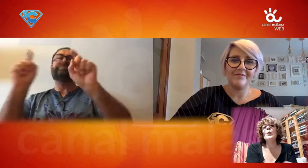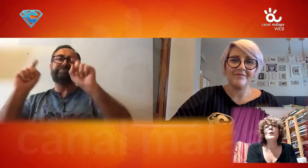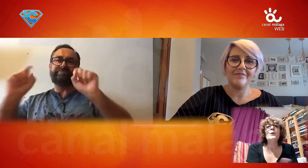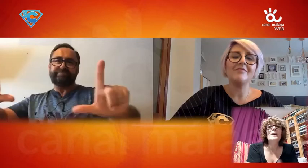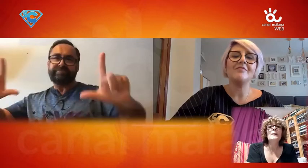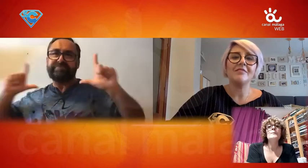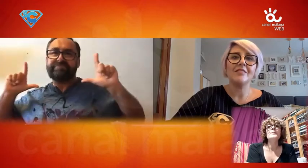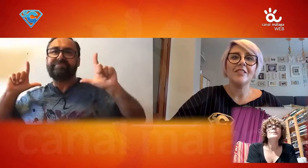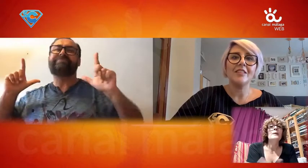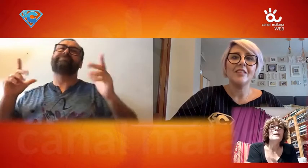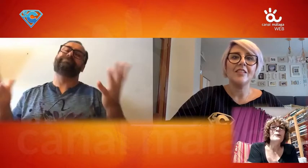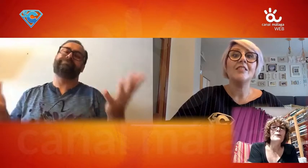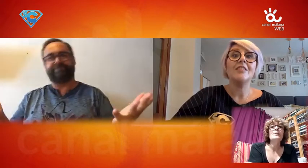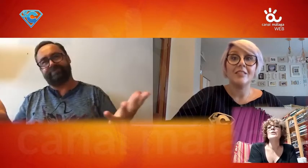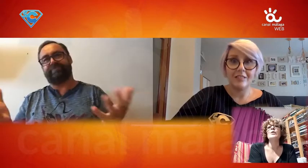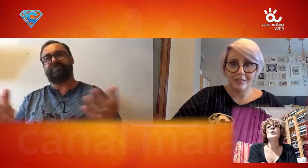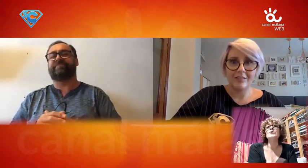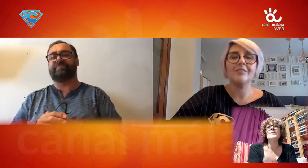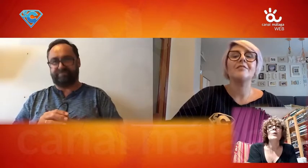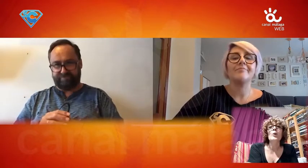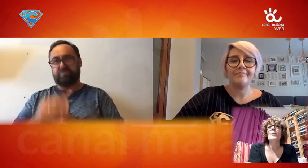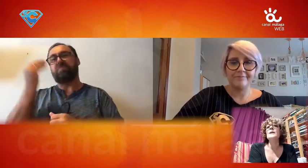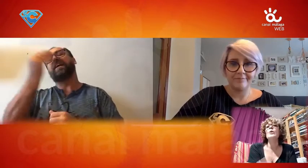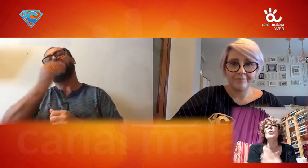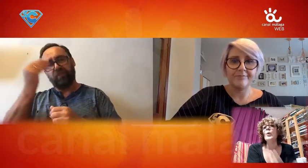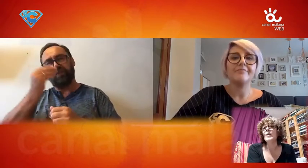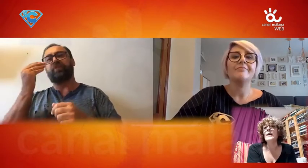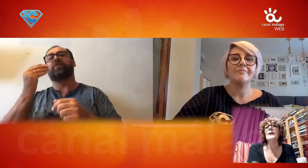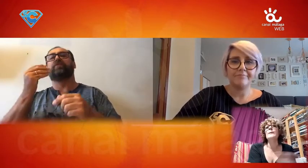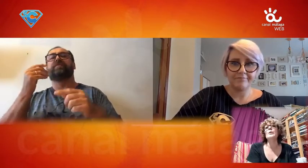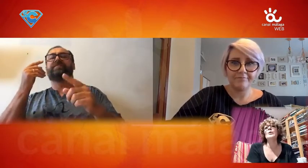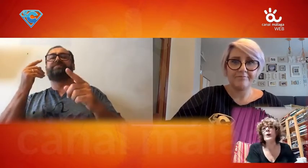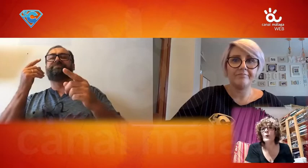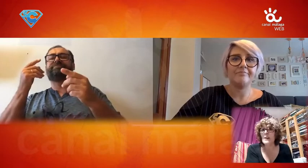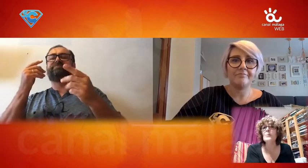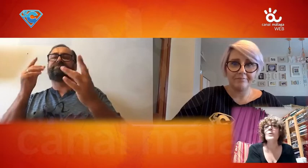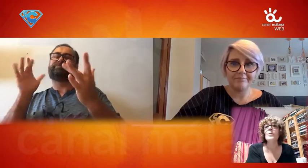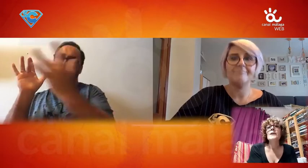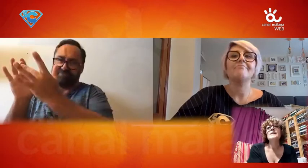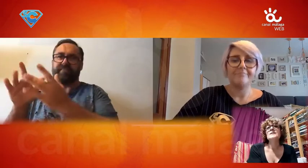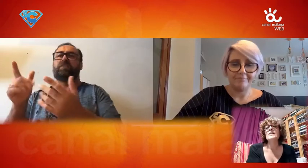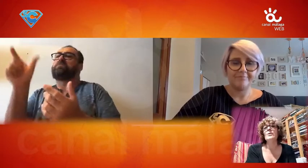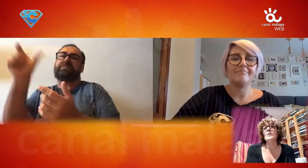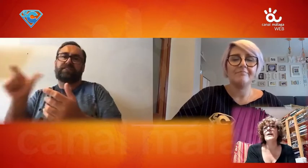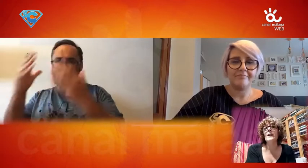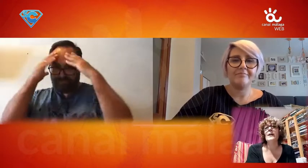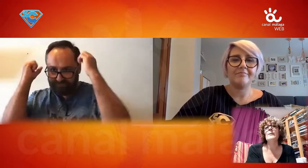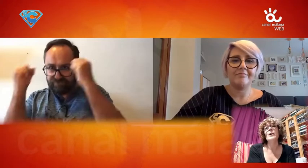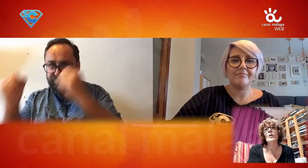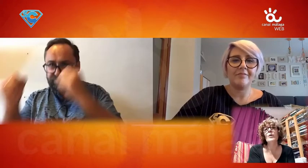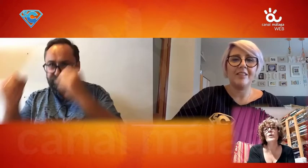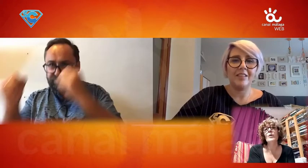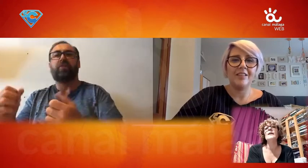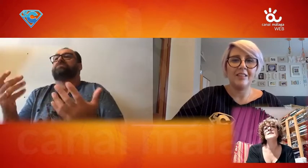con un fin de beneficios económicos o de protagonismo, sino que